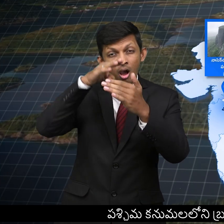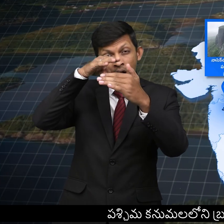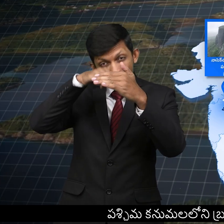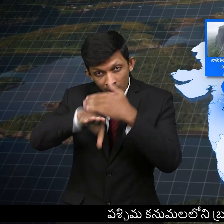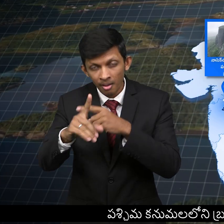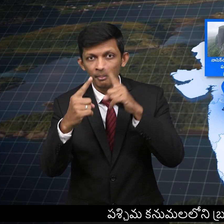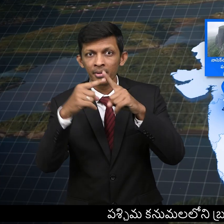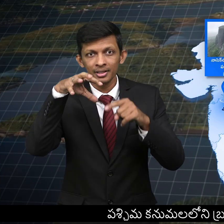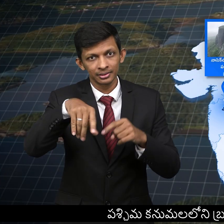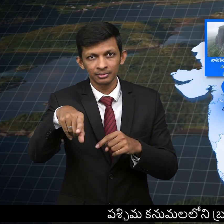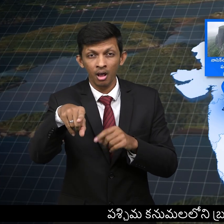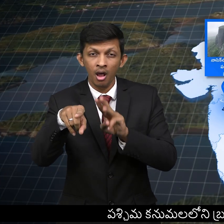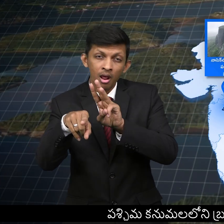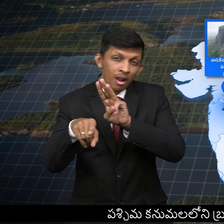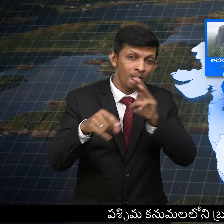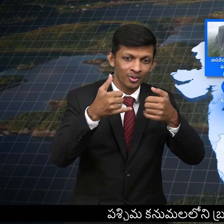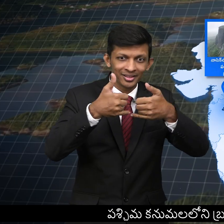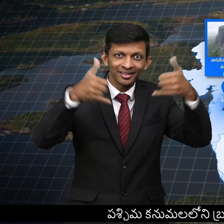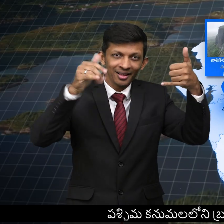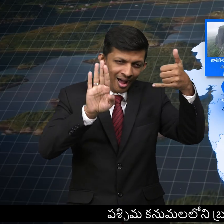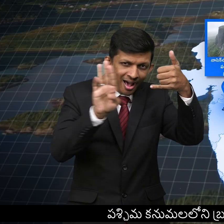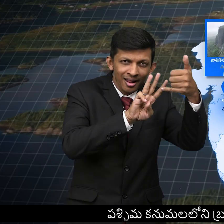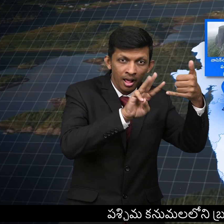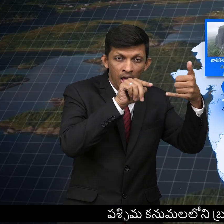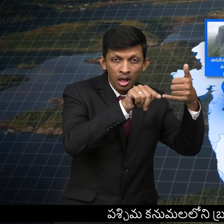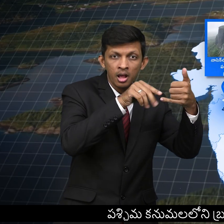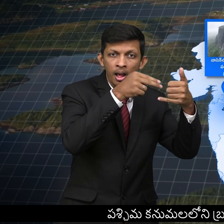బ్రహ్మగిరి కొండలలో ప్రారంభిస్తుంది.